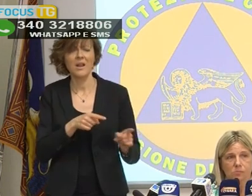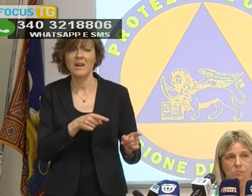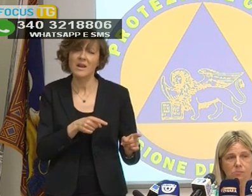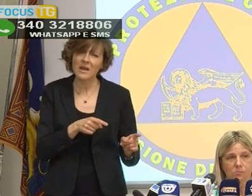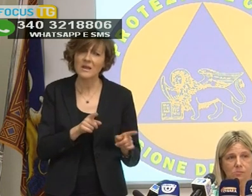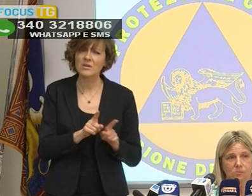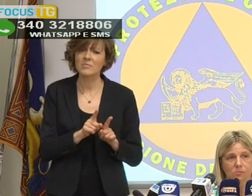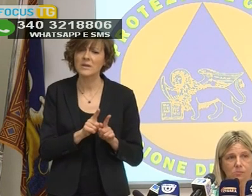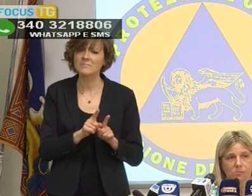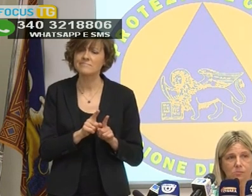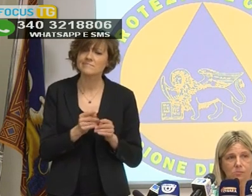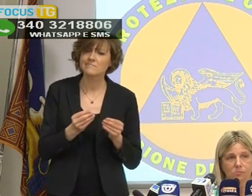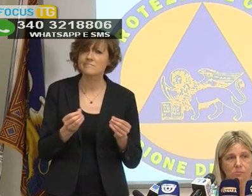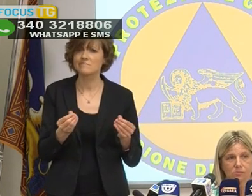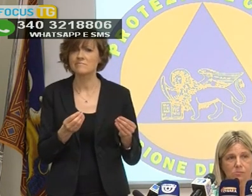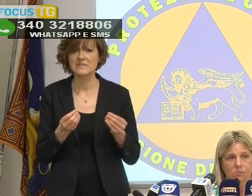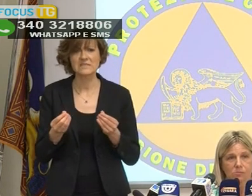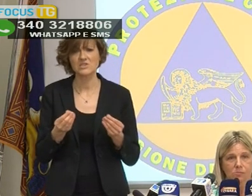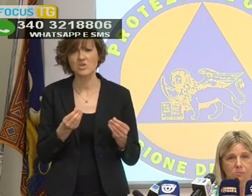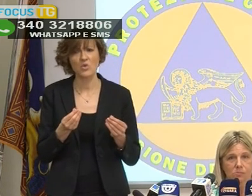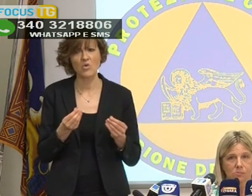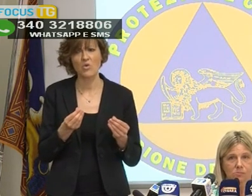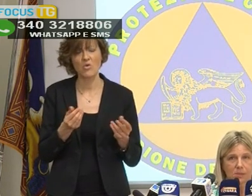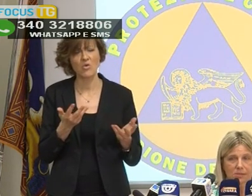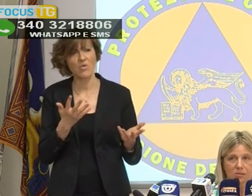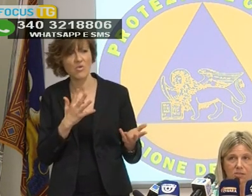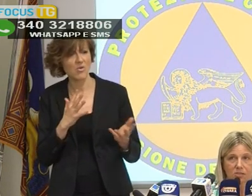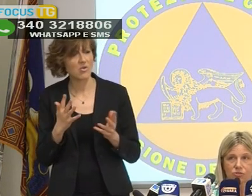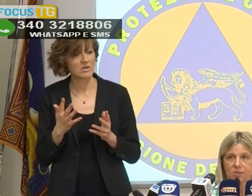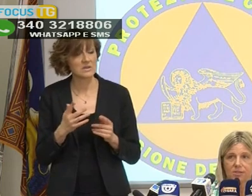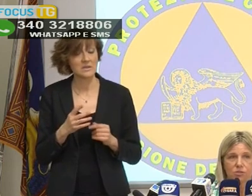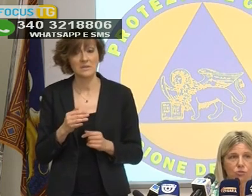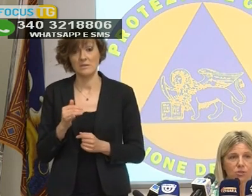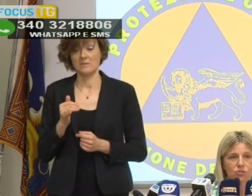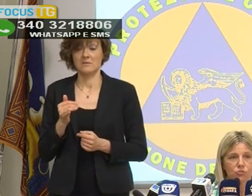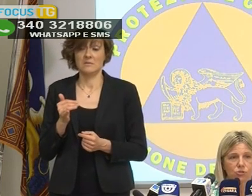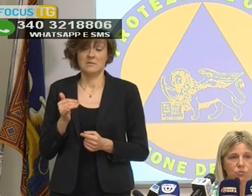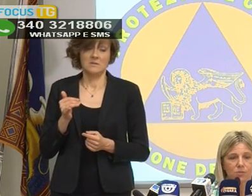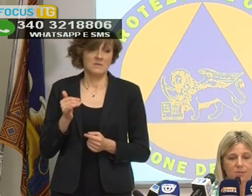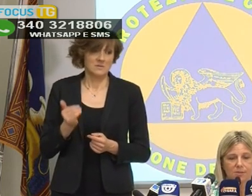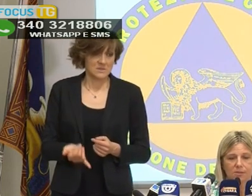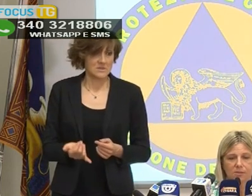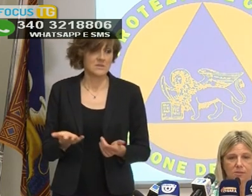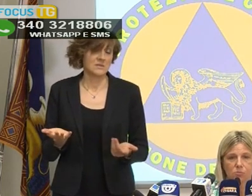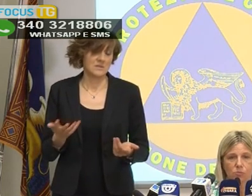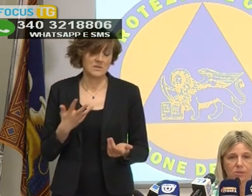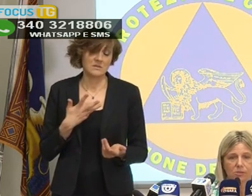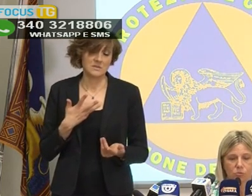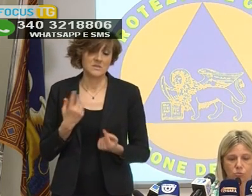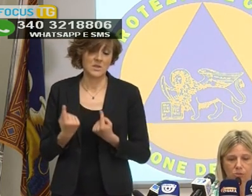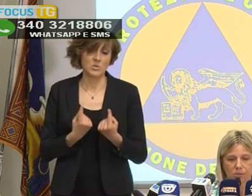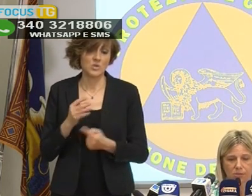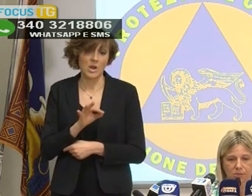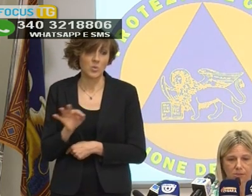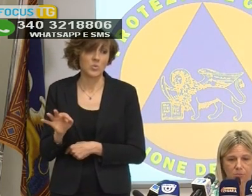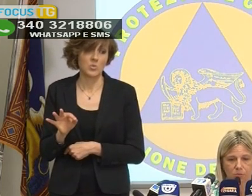lei riscontri di questo tipo? Ma sì, cioè, nel senso che ci sono sicuramente stati momenti